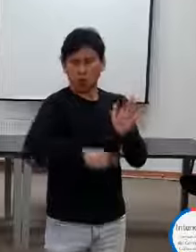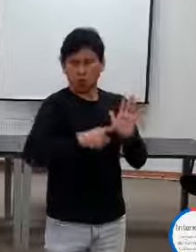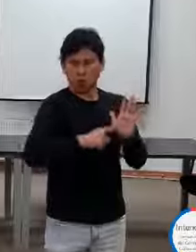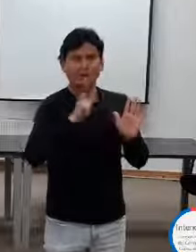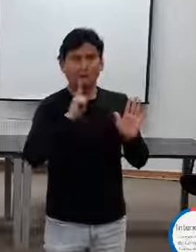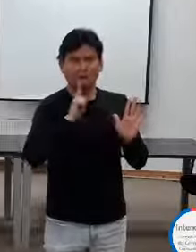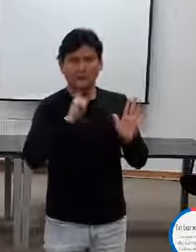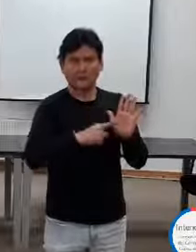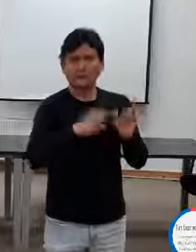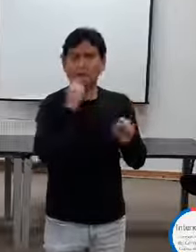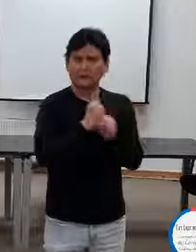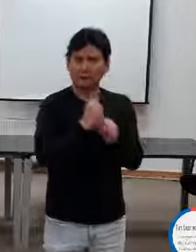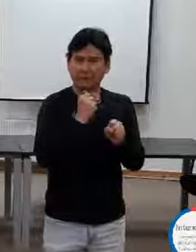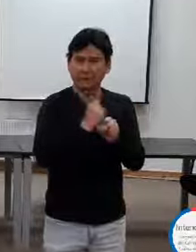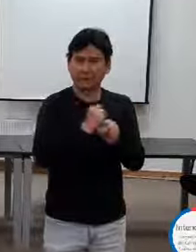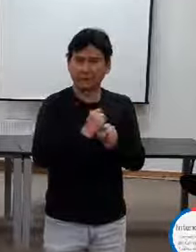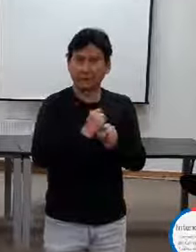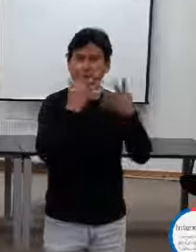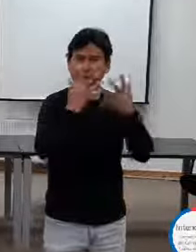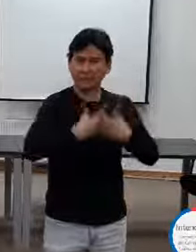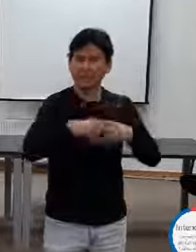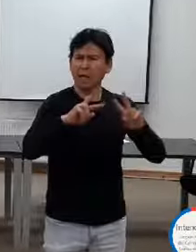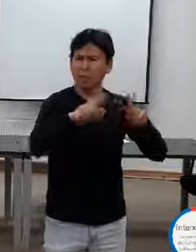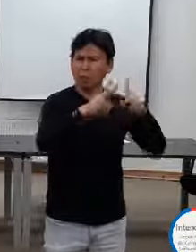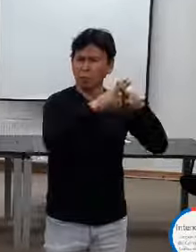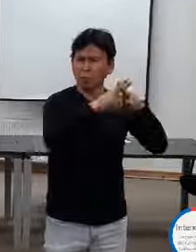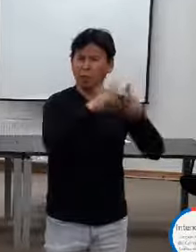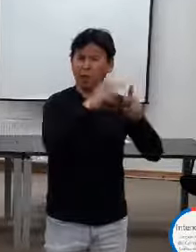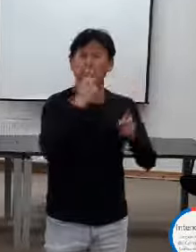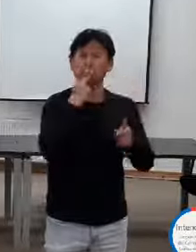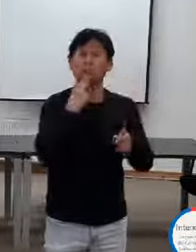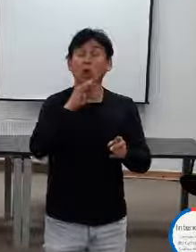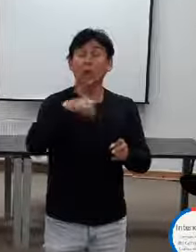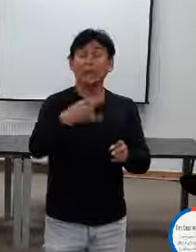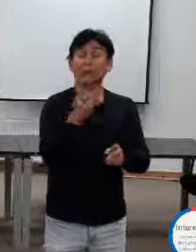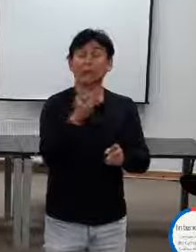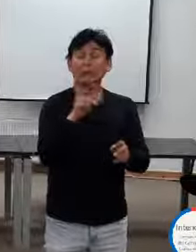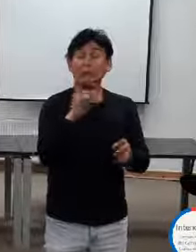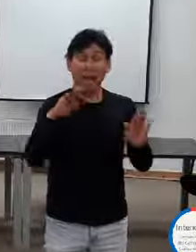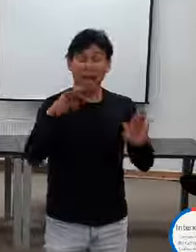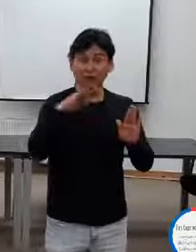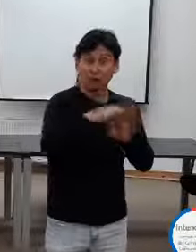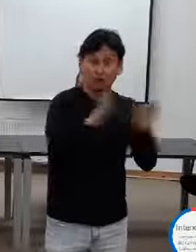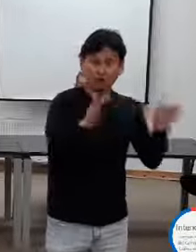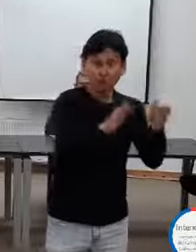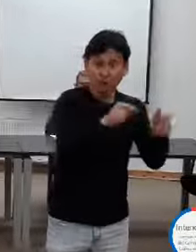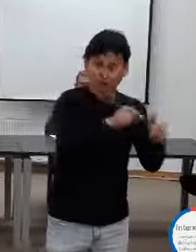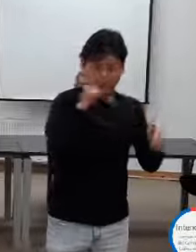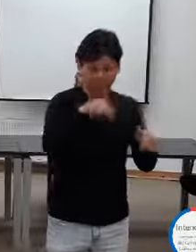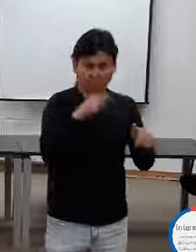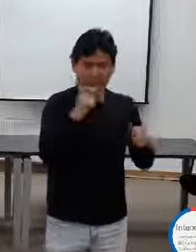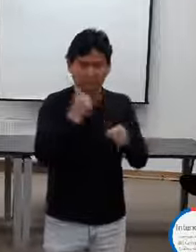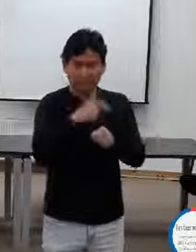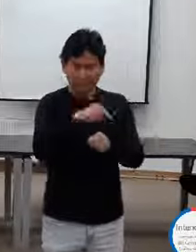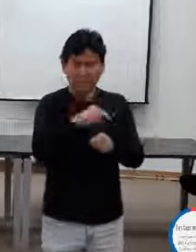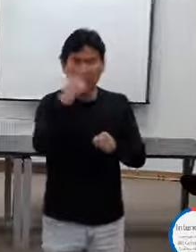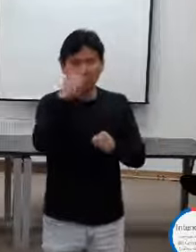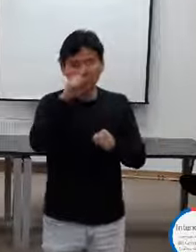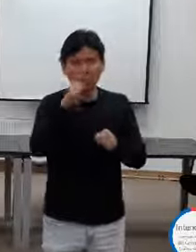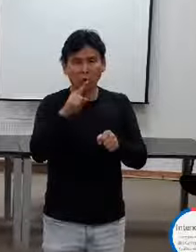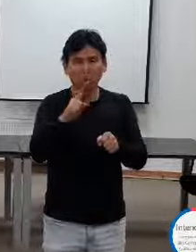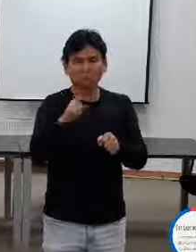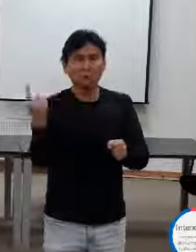son trabajadores de la empresa que estaba construyendo, en el caso de Puerto Aguirre, el aeródromo que está por terminarse. Ahora,